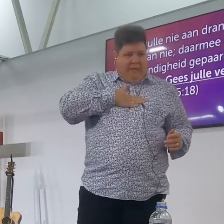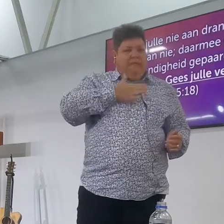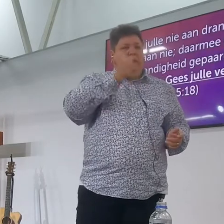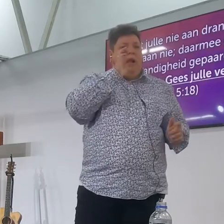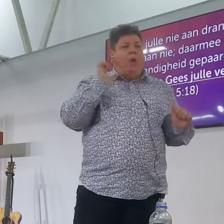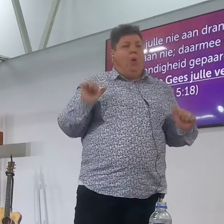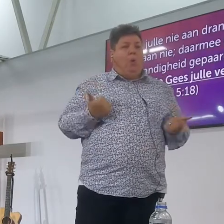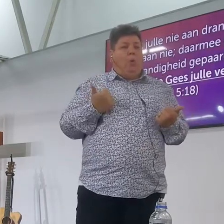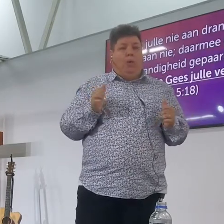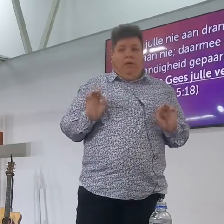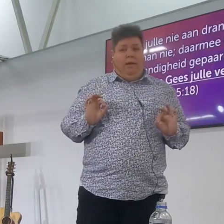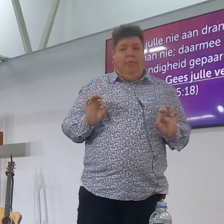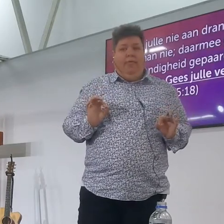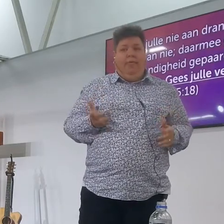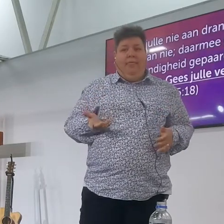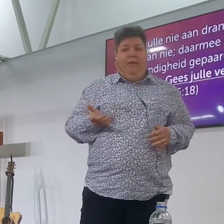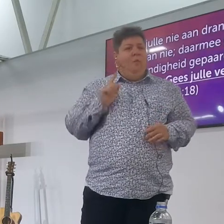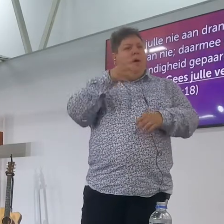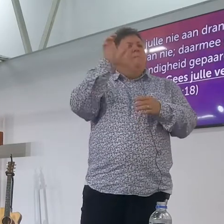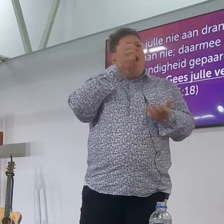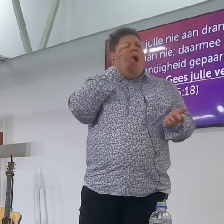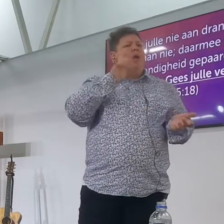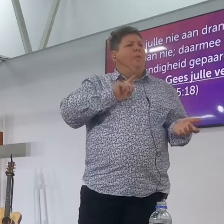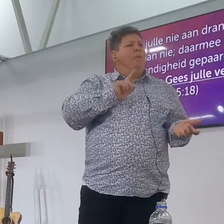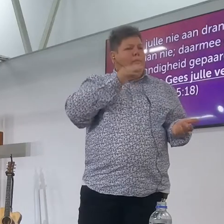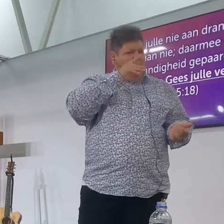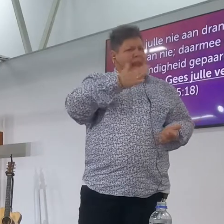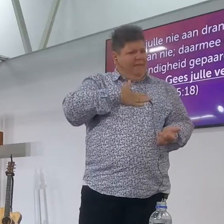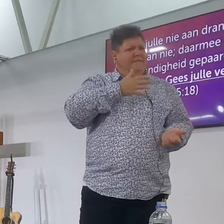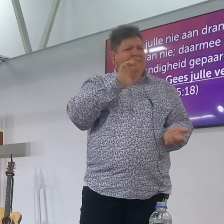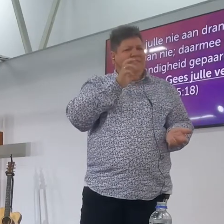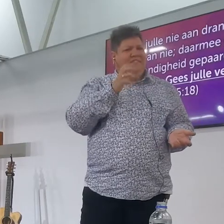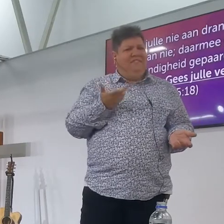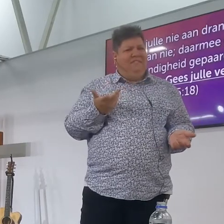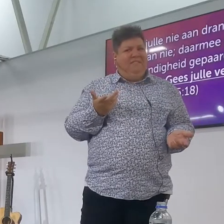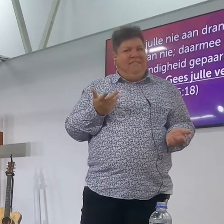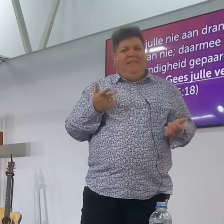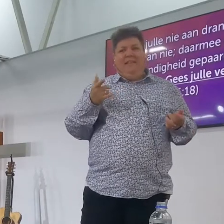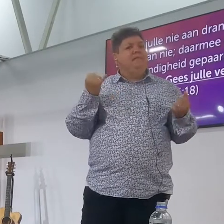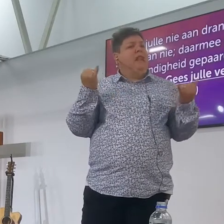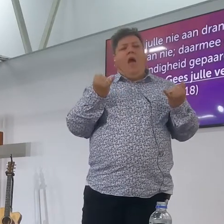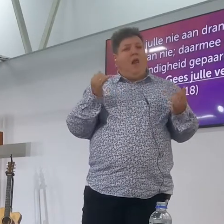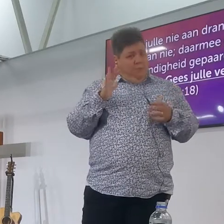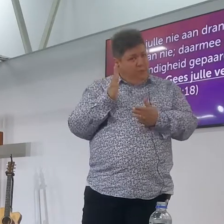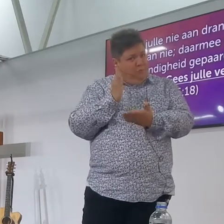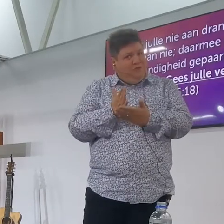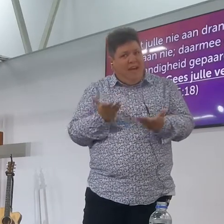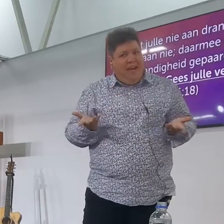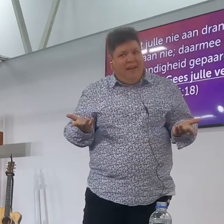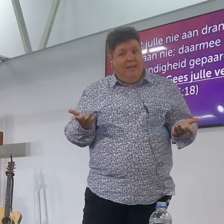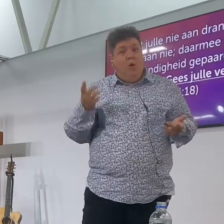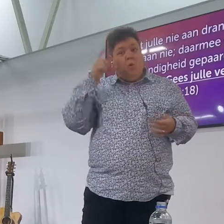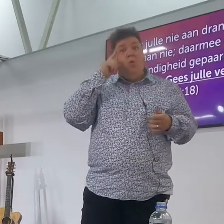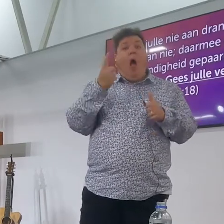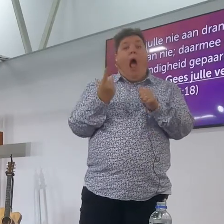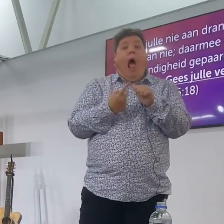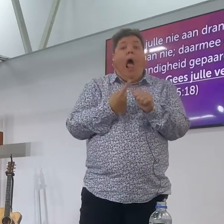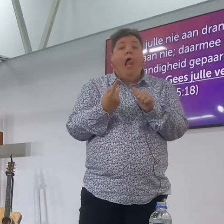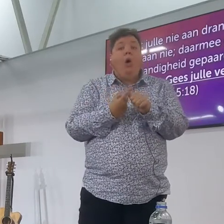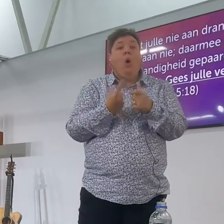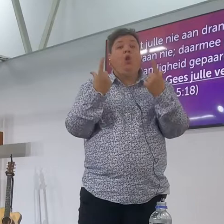Nou, daar steek waarheid daarin. En die rede hoekom die grappie snaaks is omdat dit waar is. Want sien, die ding is, wat alkohol in my lewe